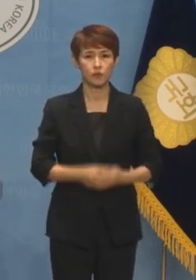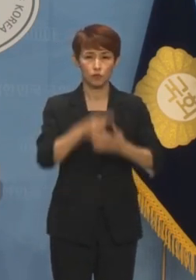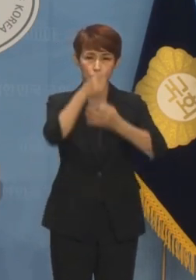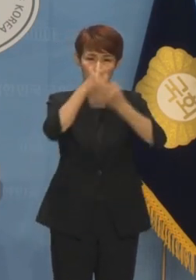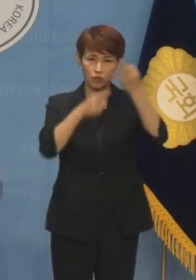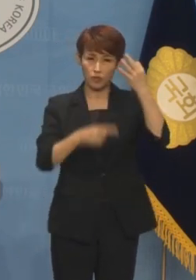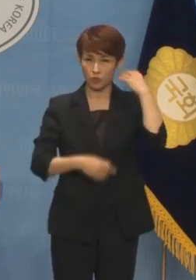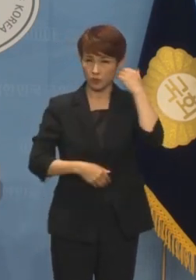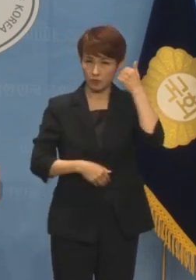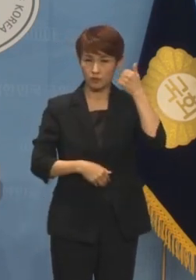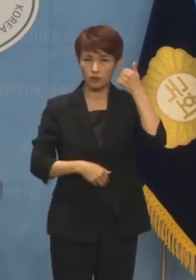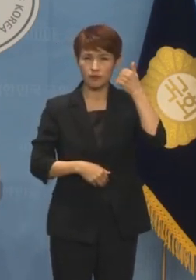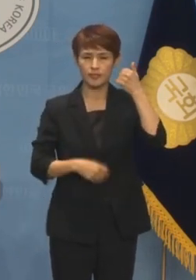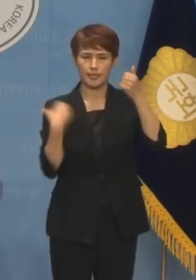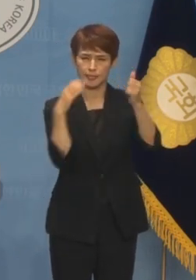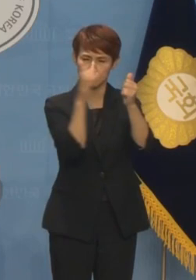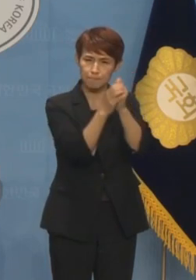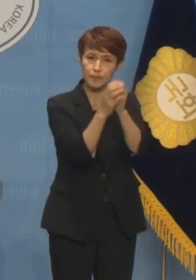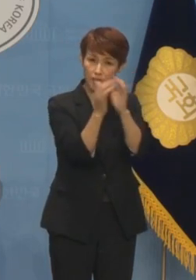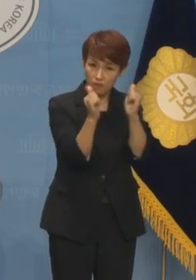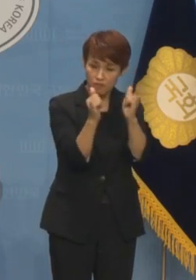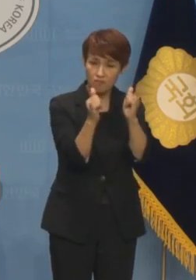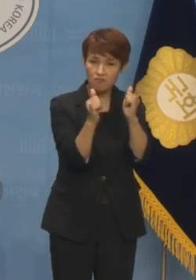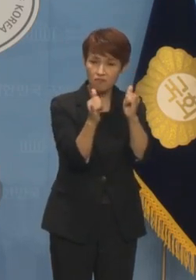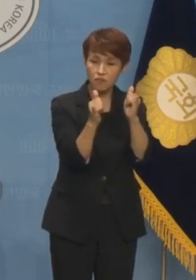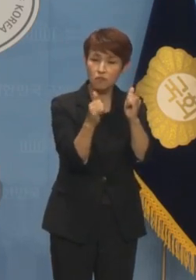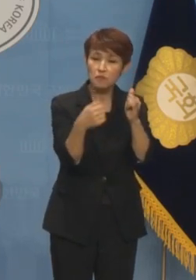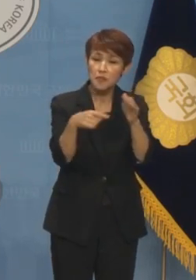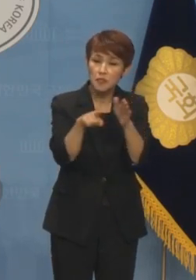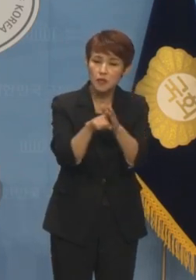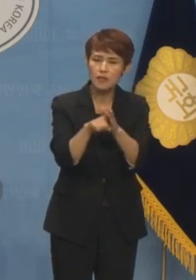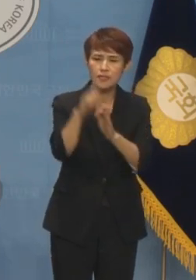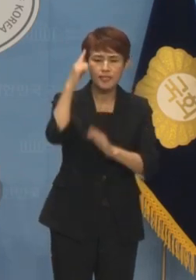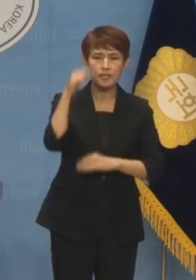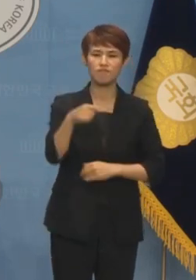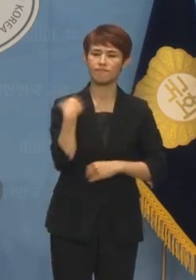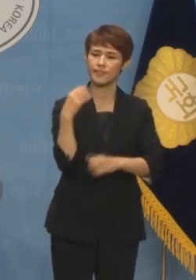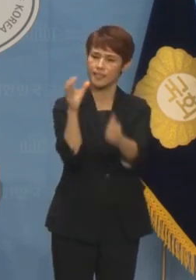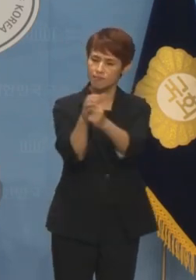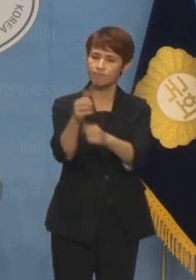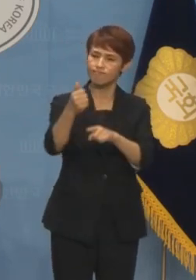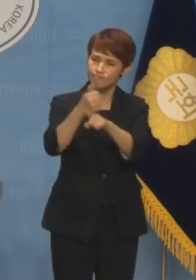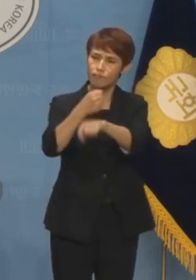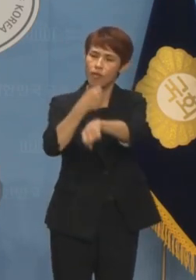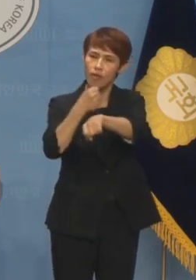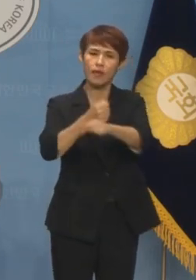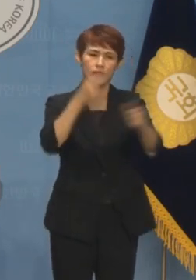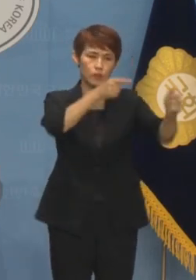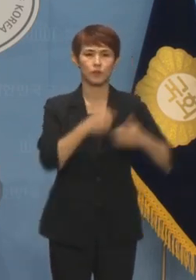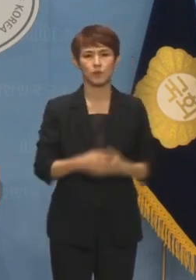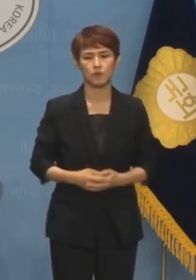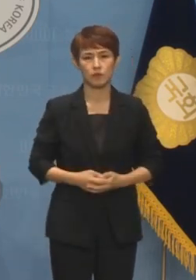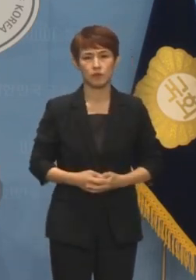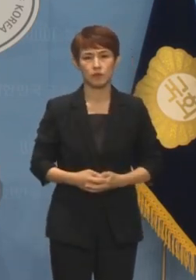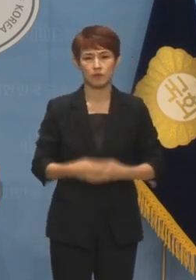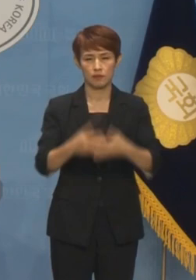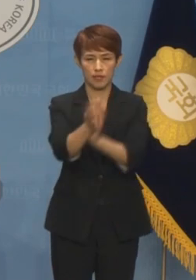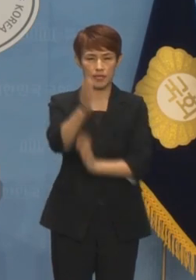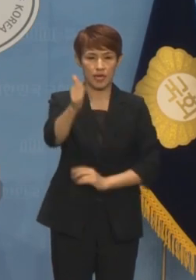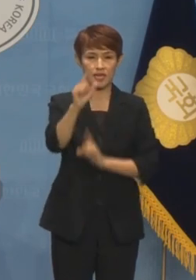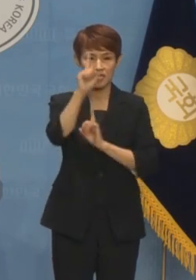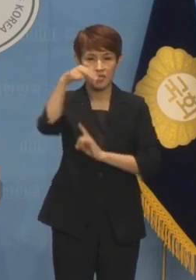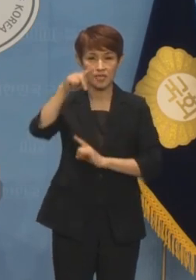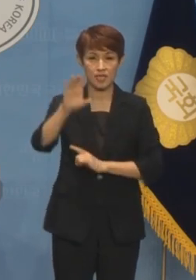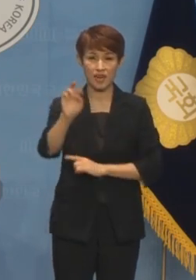윤석열 대통령은 책임져야 할 사람들에게 책임을 물으십시오. 특히 주무장관인